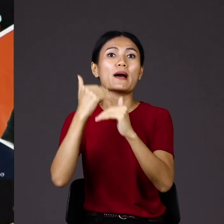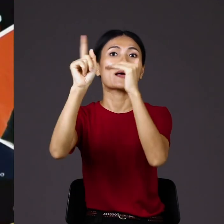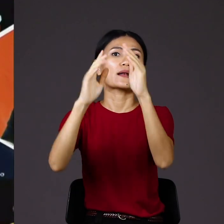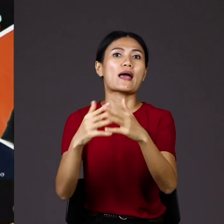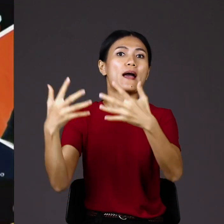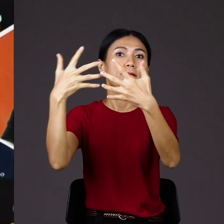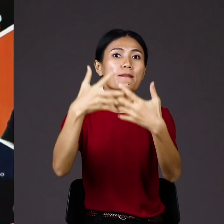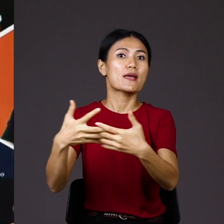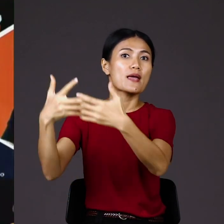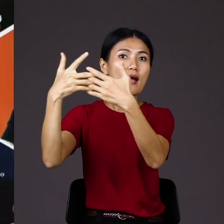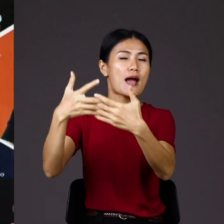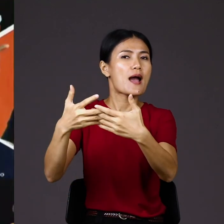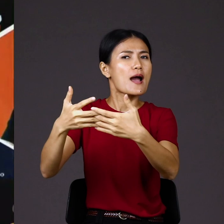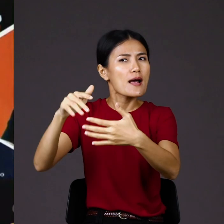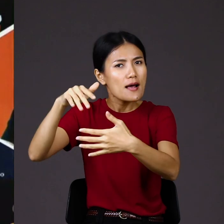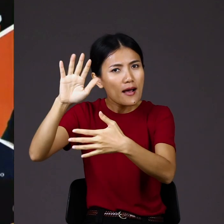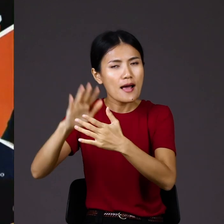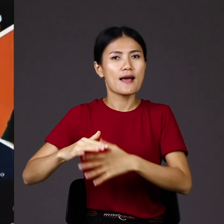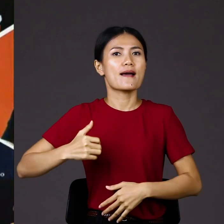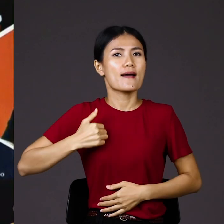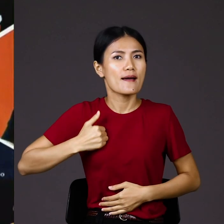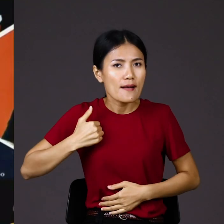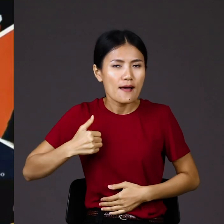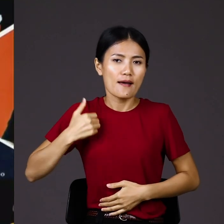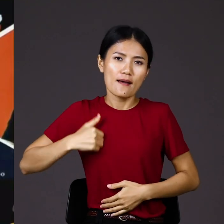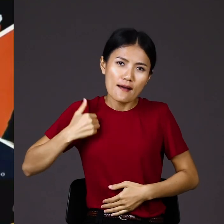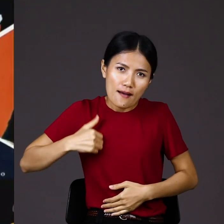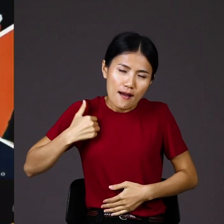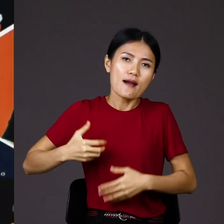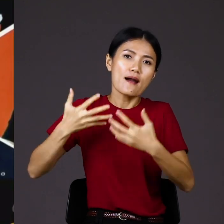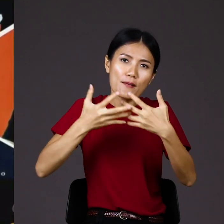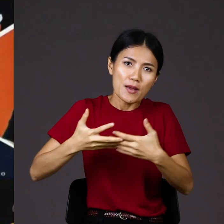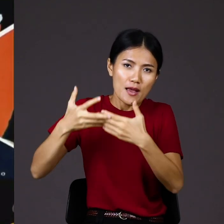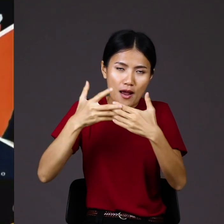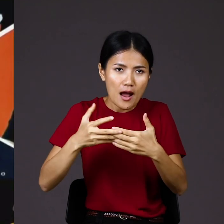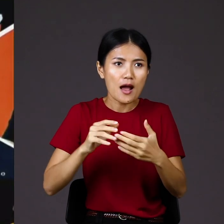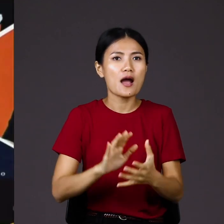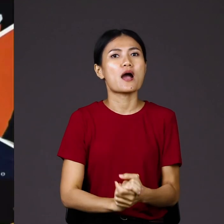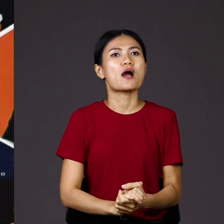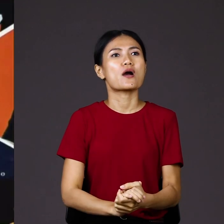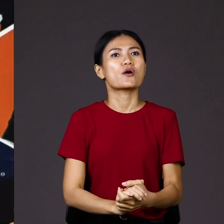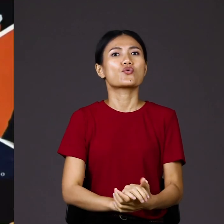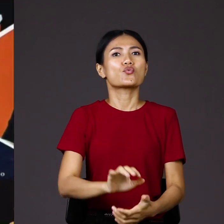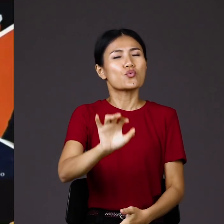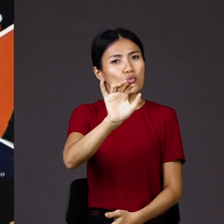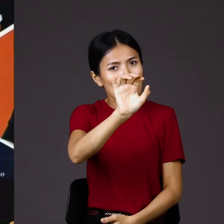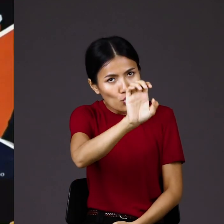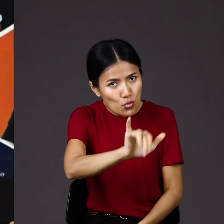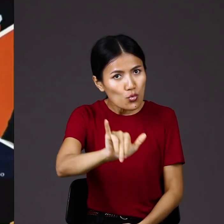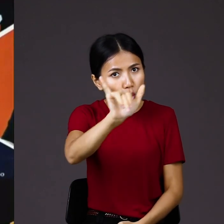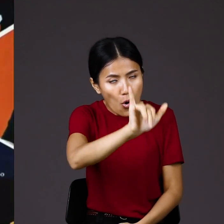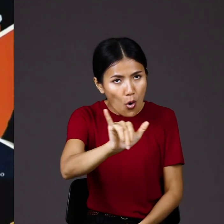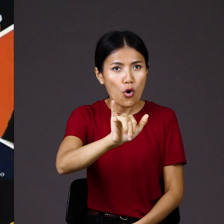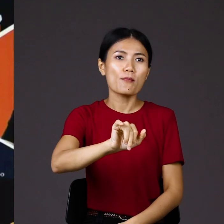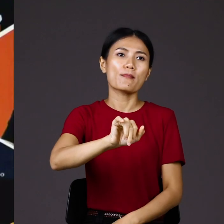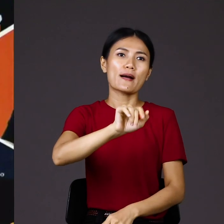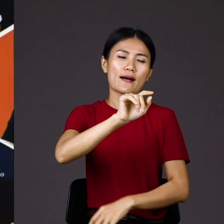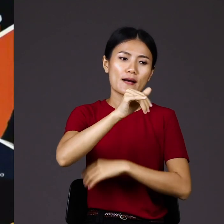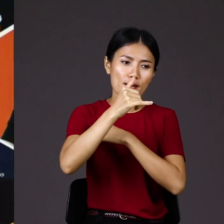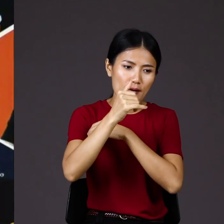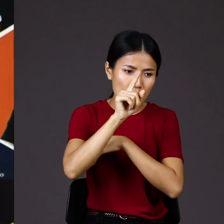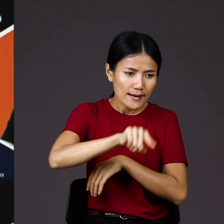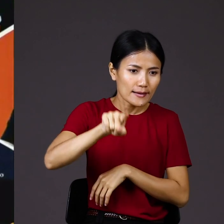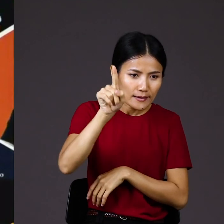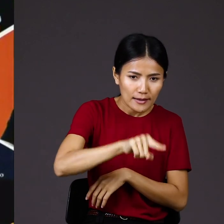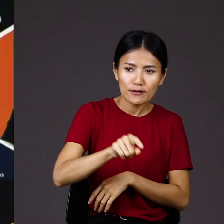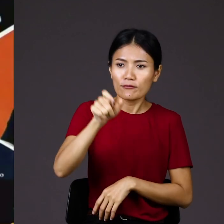กไม่ว่าจะเป็นในอเมริกาเหนือแคนาดาสหรัฐอเมริกาไม่ว่าจะเป็นในยุโรปตะวันตกตั้งแต่อังกฤ